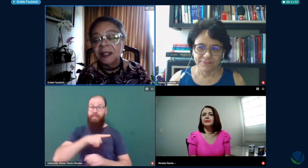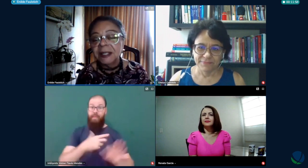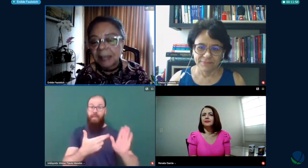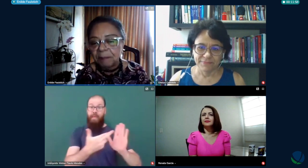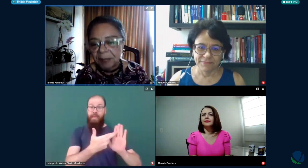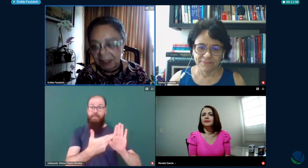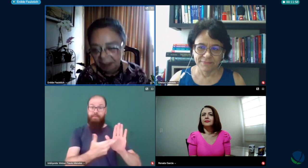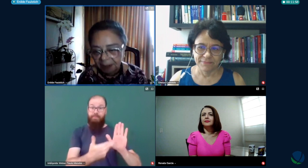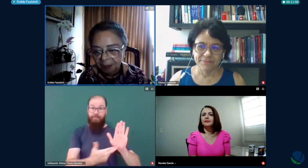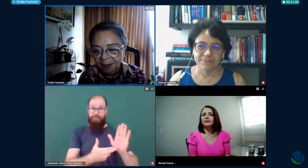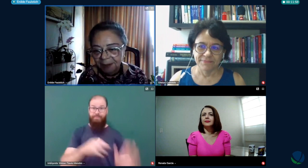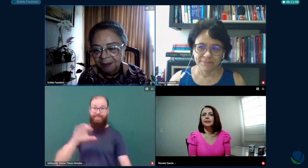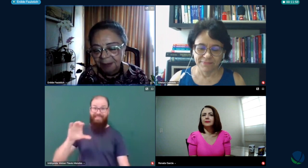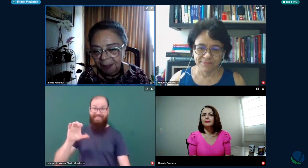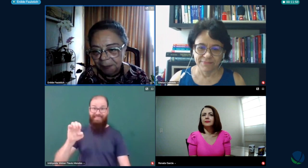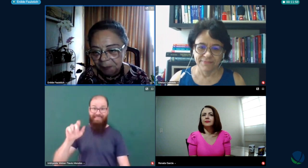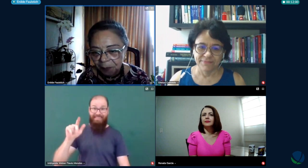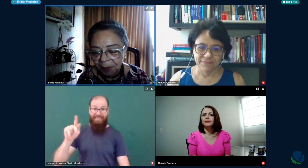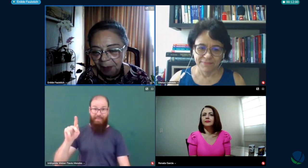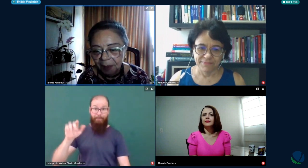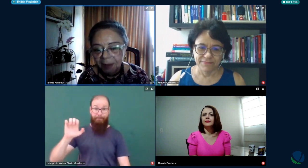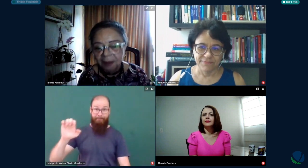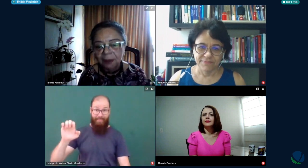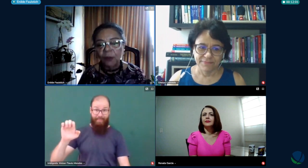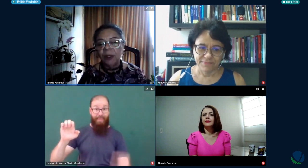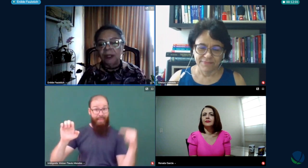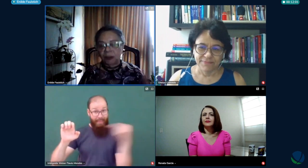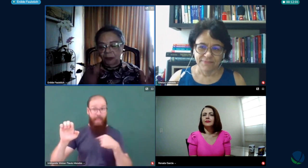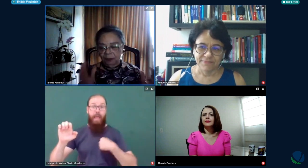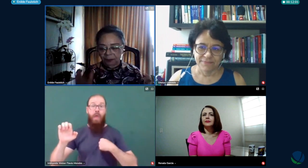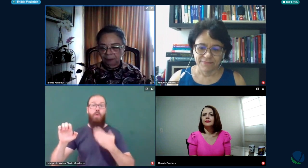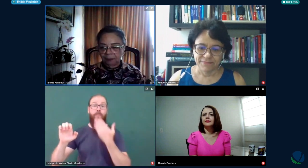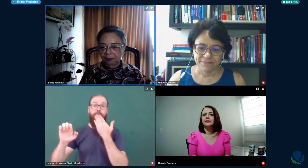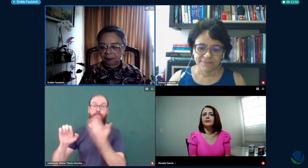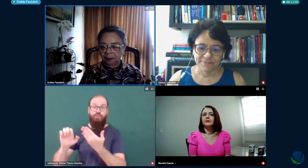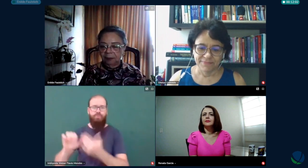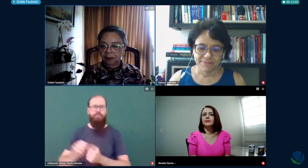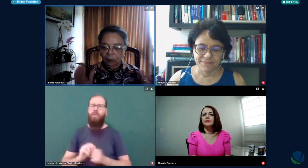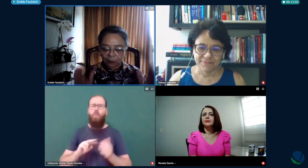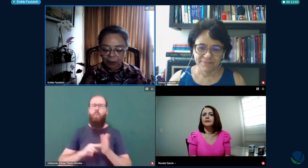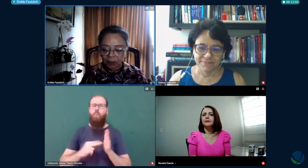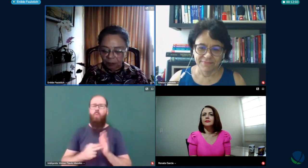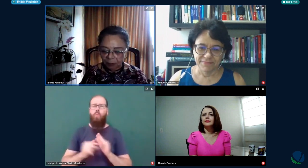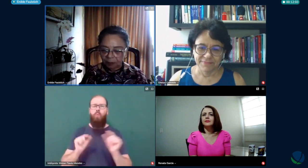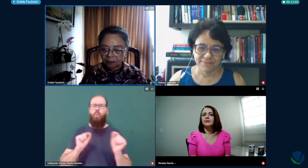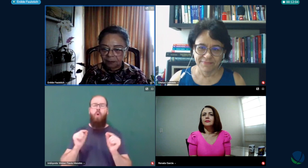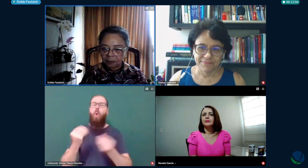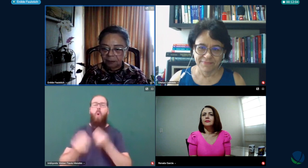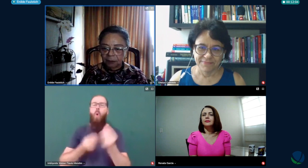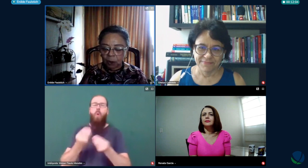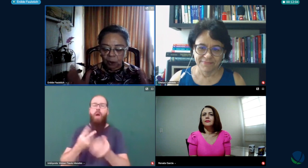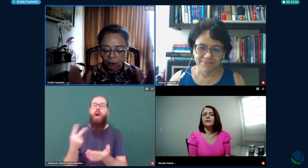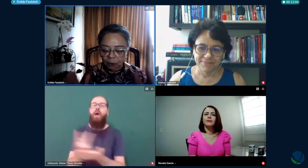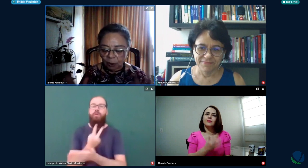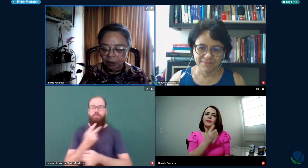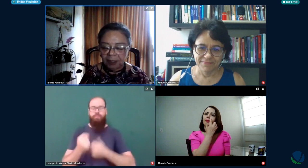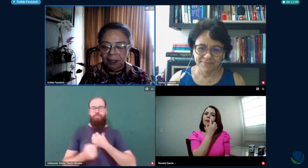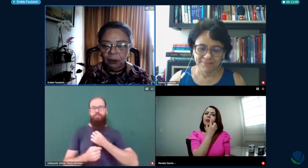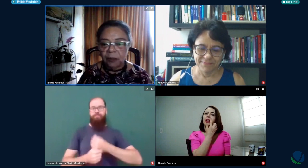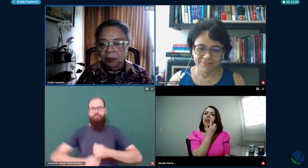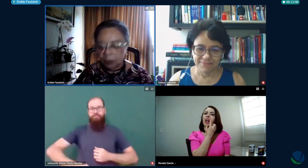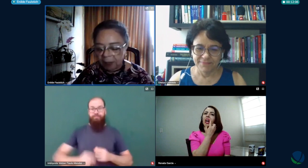do CEP. Tá? Como é isso? Como foi isso? Todos